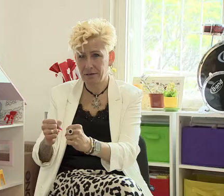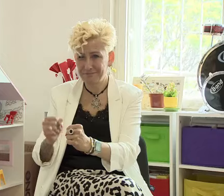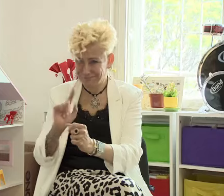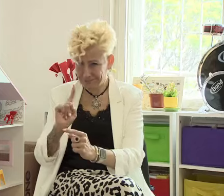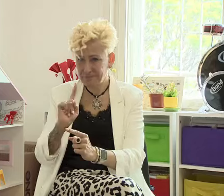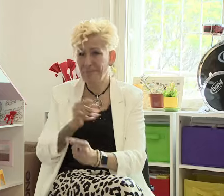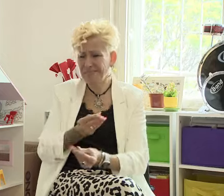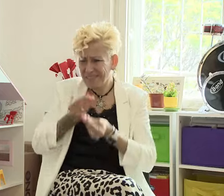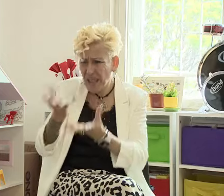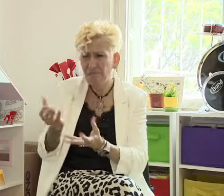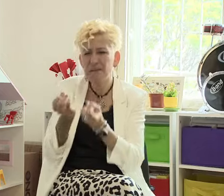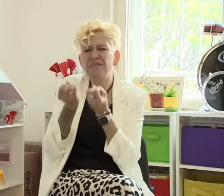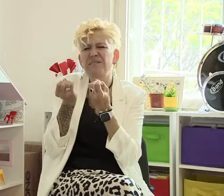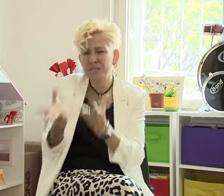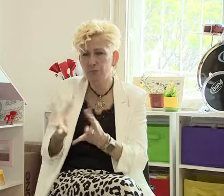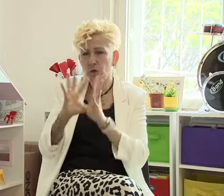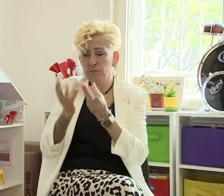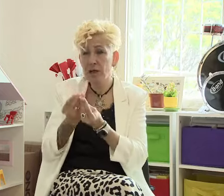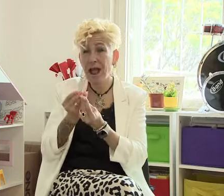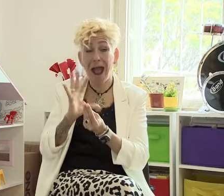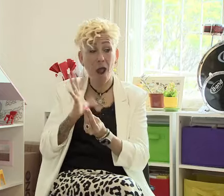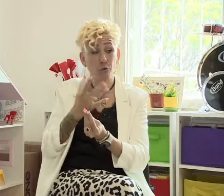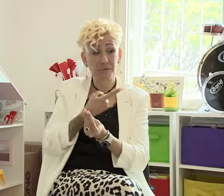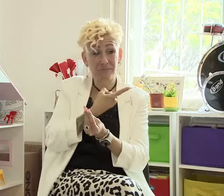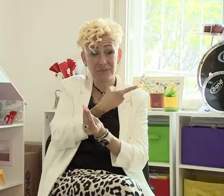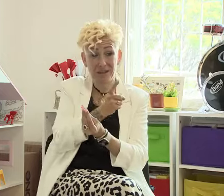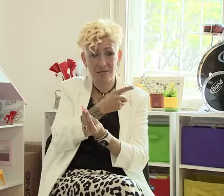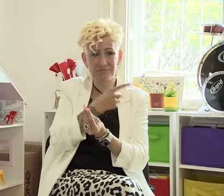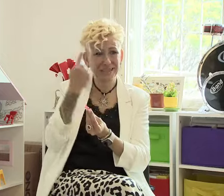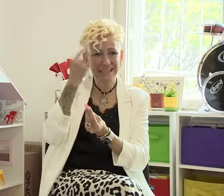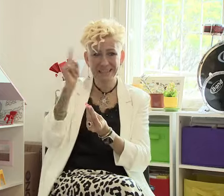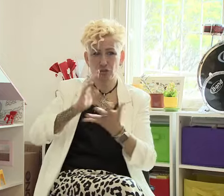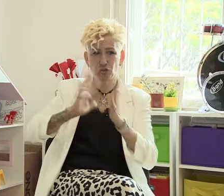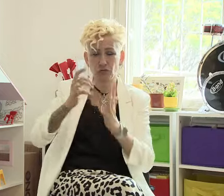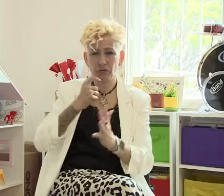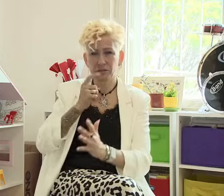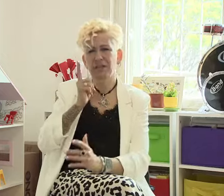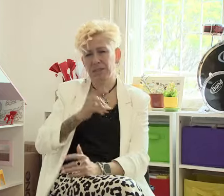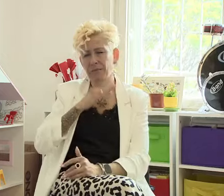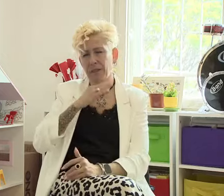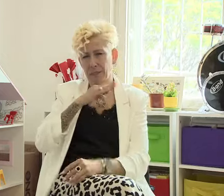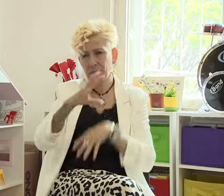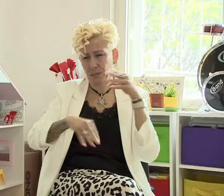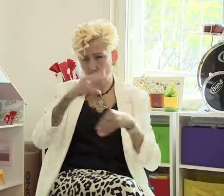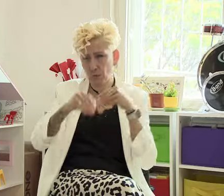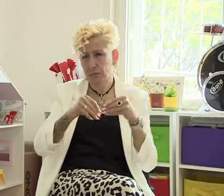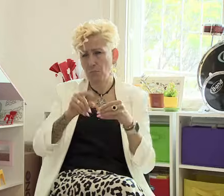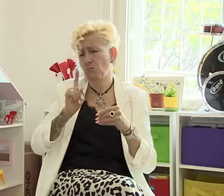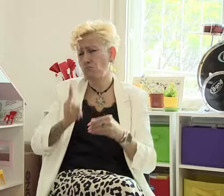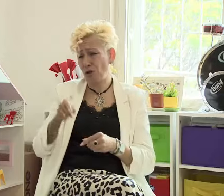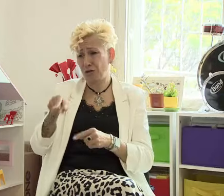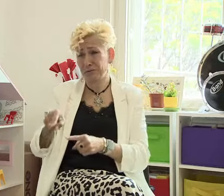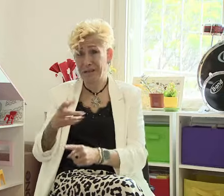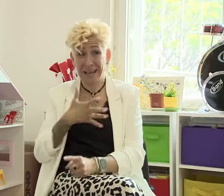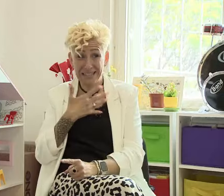техният избор. И никога не избирайте вместо тях. Давайте им възможности. Ако децата ви не знаят жестов език,